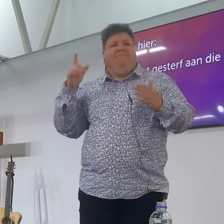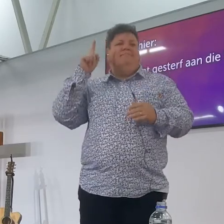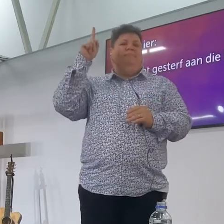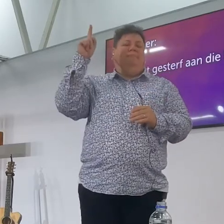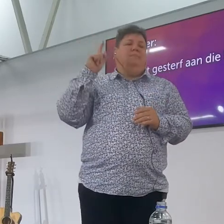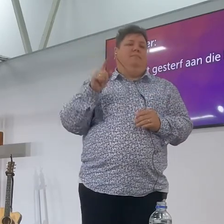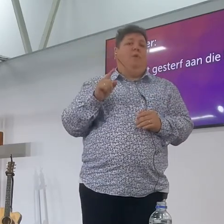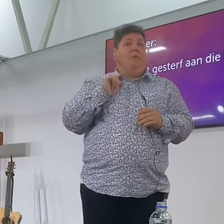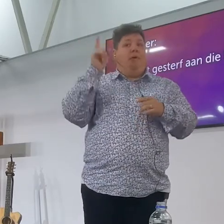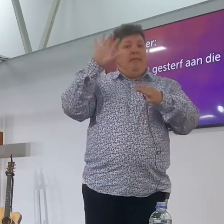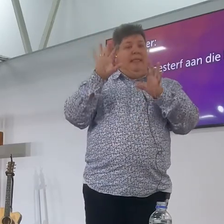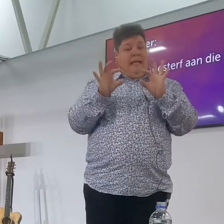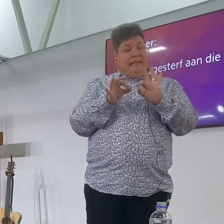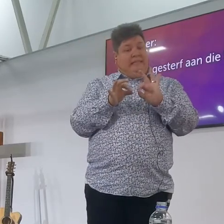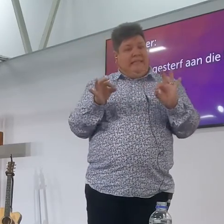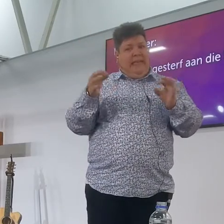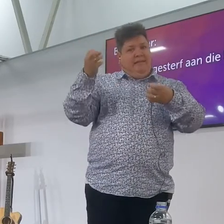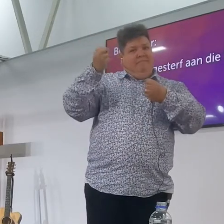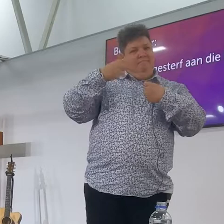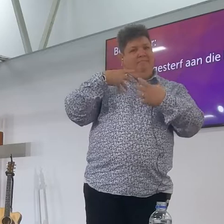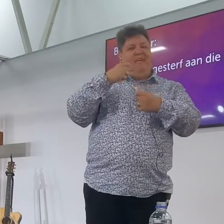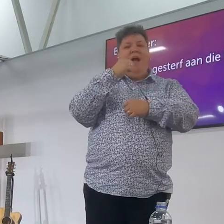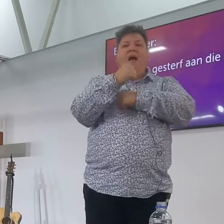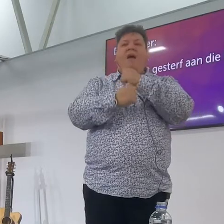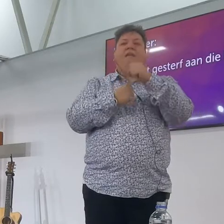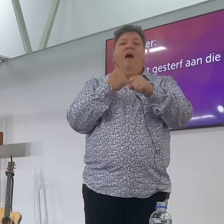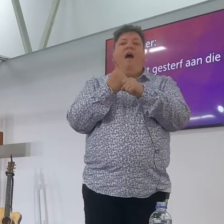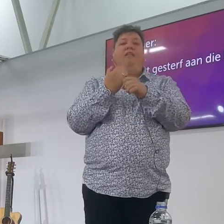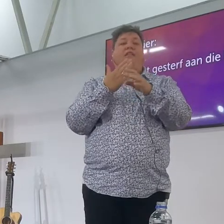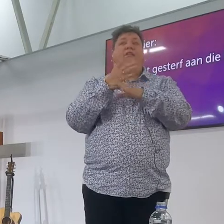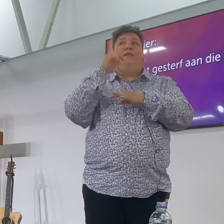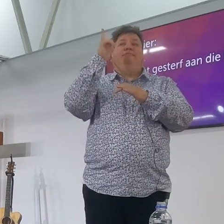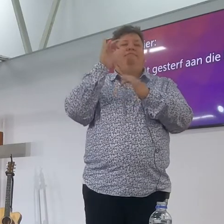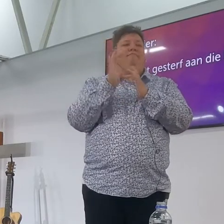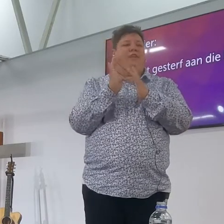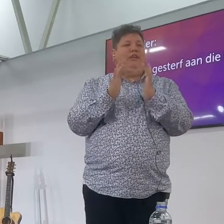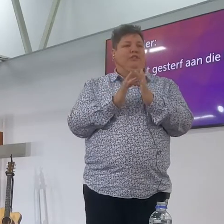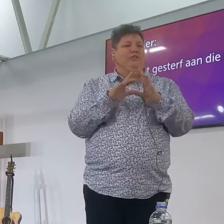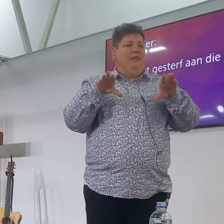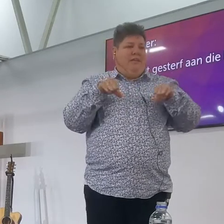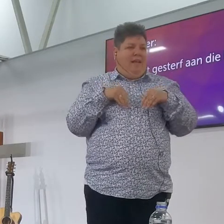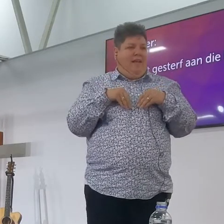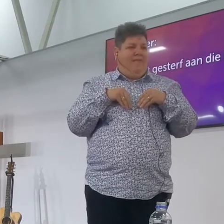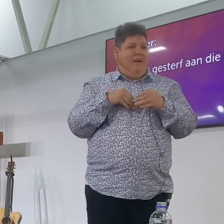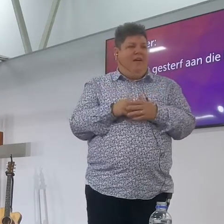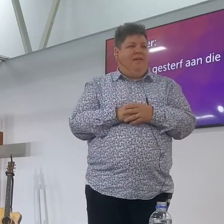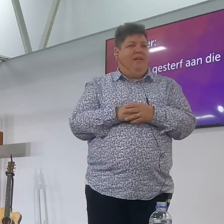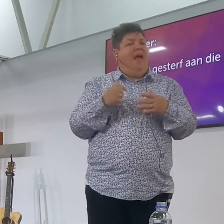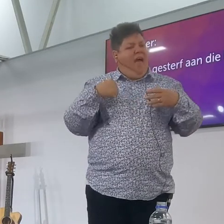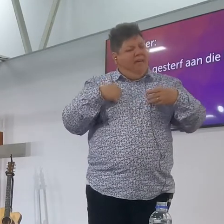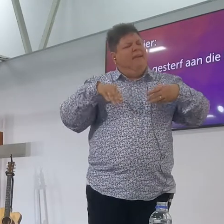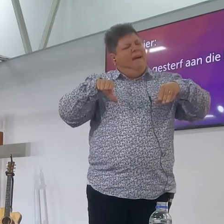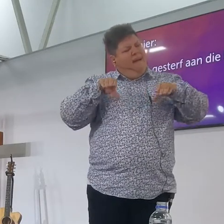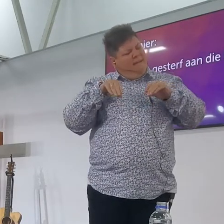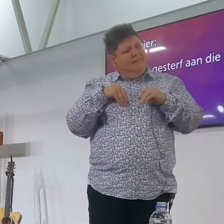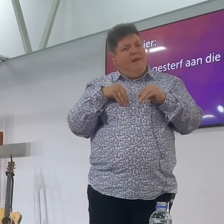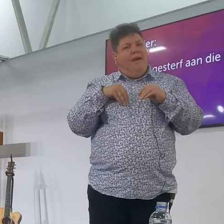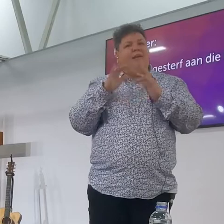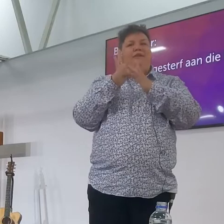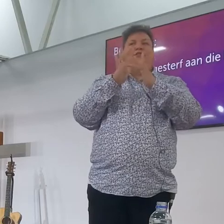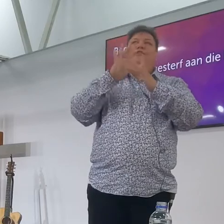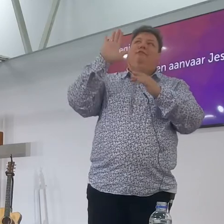daai geskenk van genade, wat God vir my gegee, deur die Here Jesus aan die kruis, te aanvaar en te sê, Here, ek aanvaar